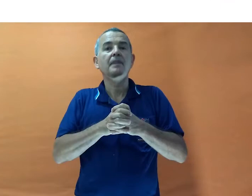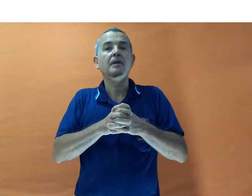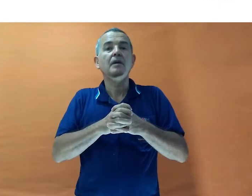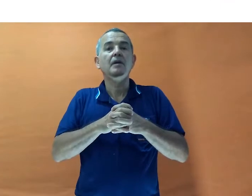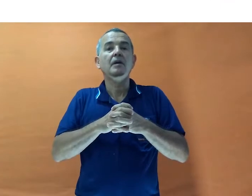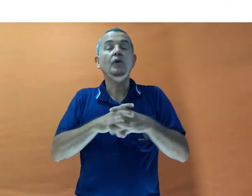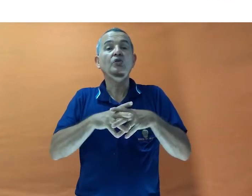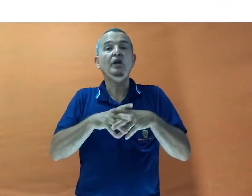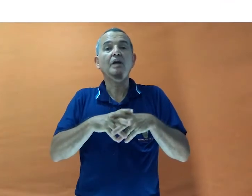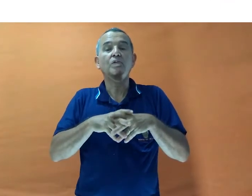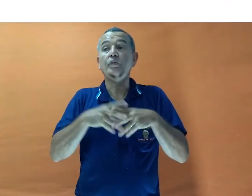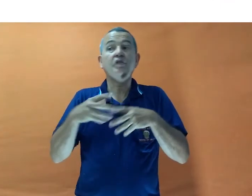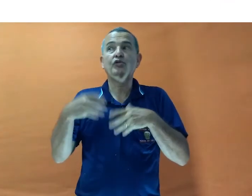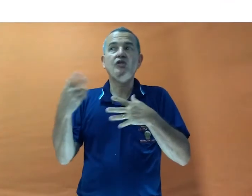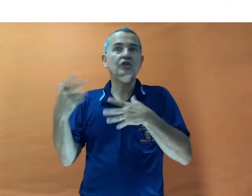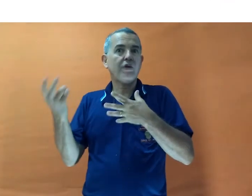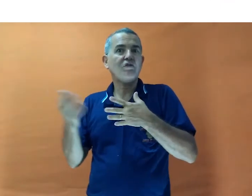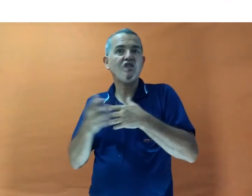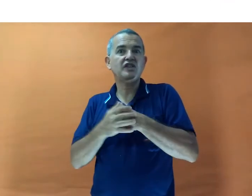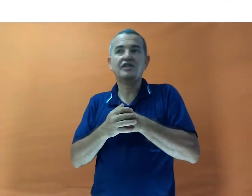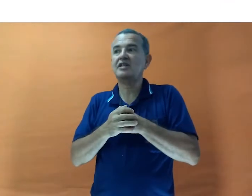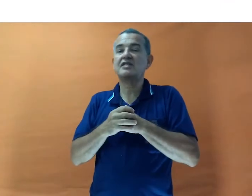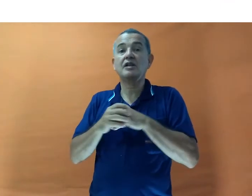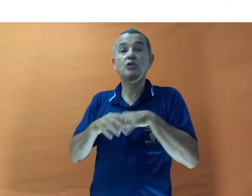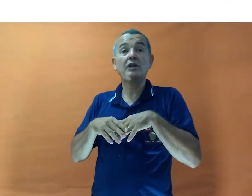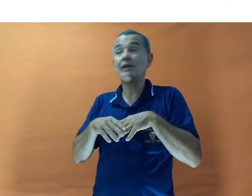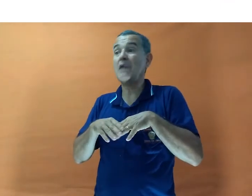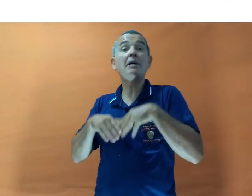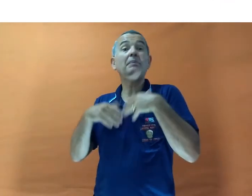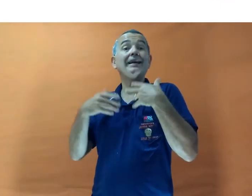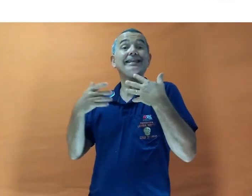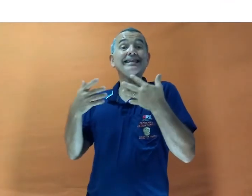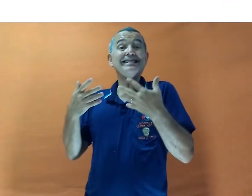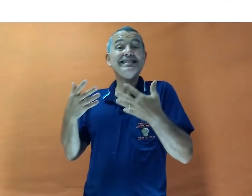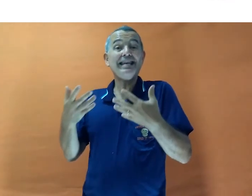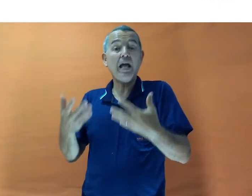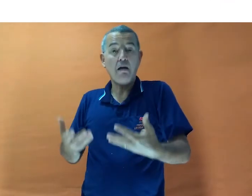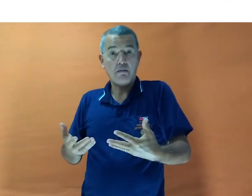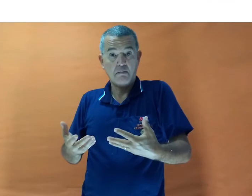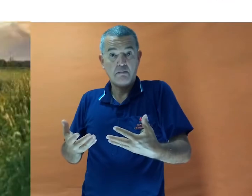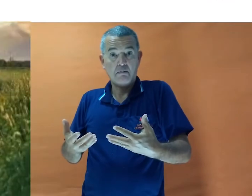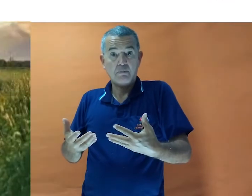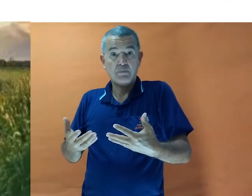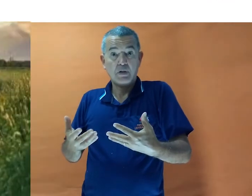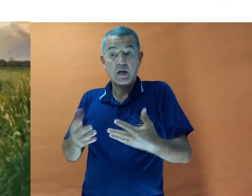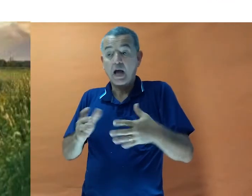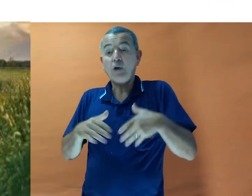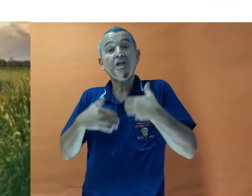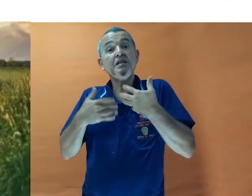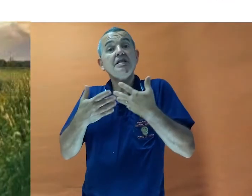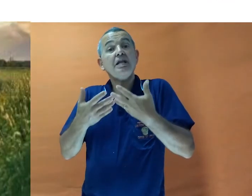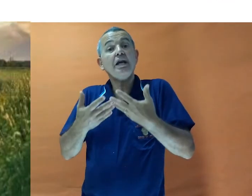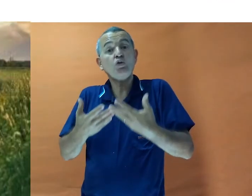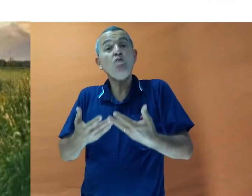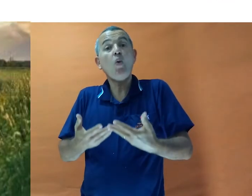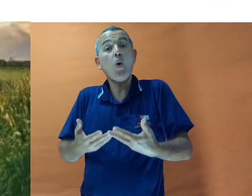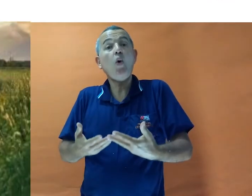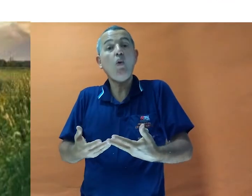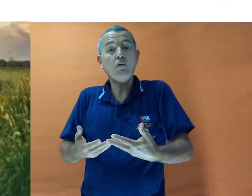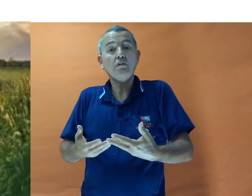exemplo, eu tenho, o professor de geografia está dizendo que numa planície, ao